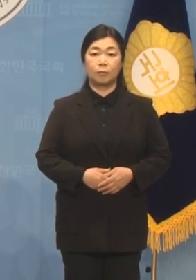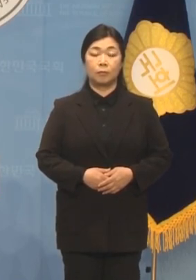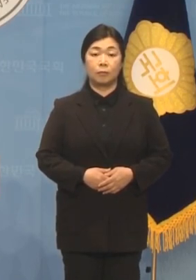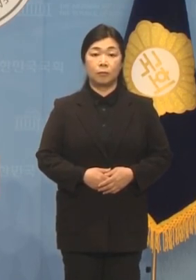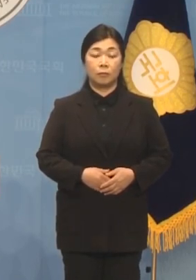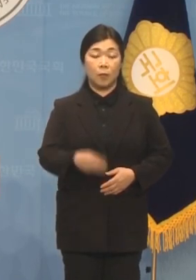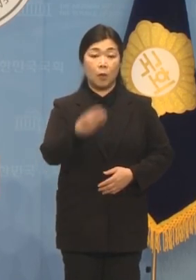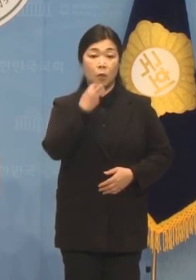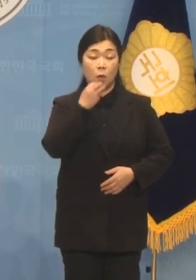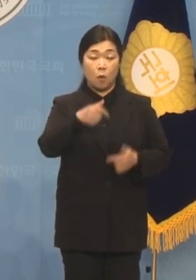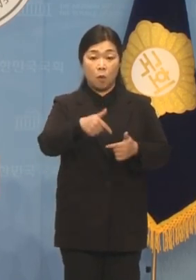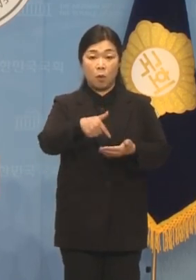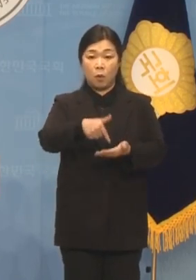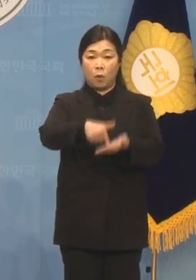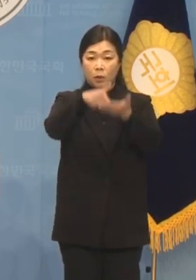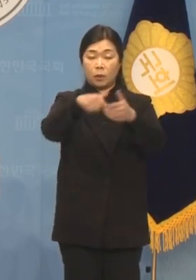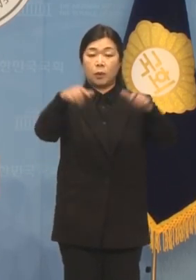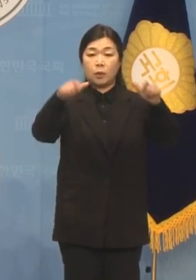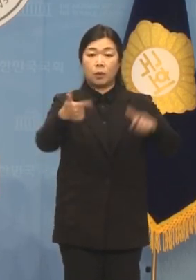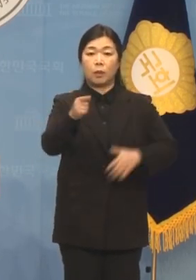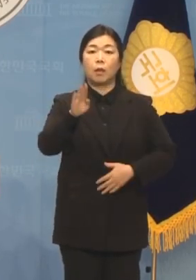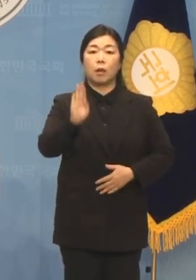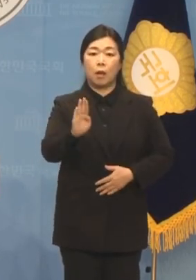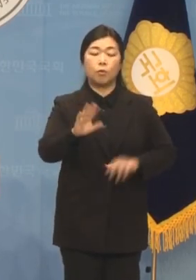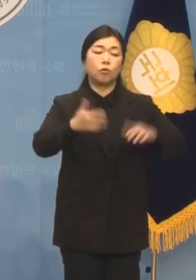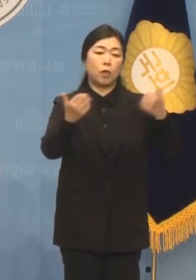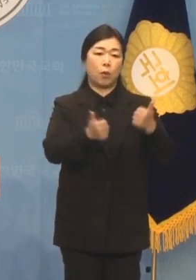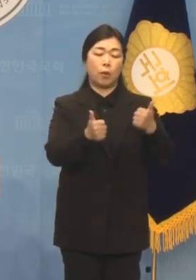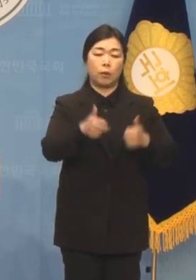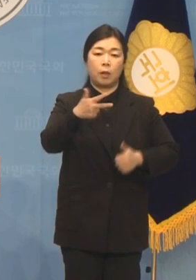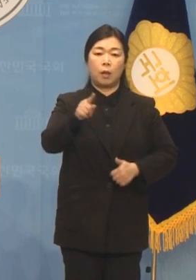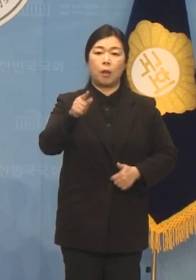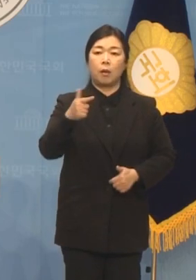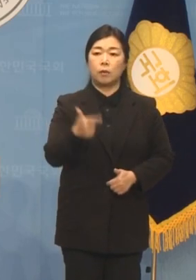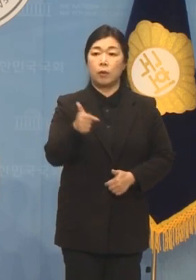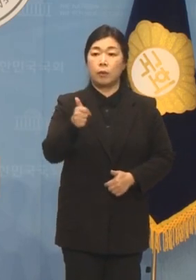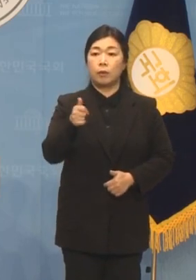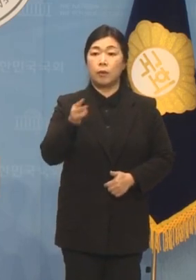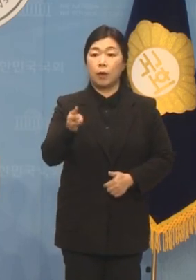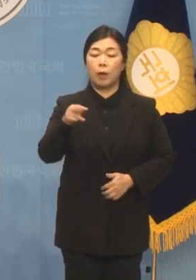서울 광진갑 국회의원 전혜숙입니다.